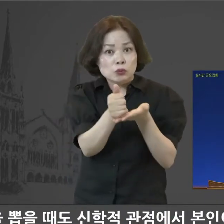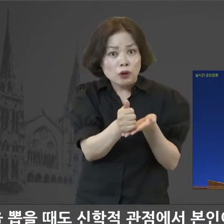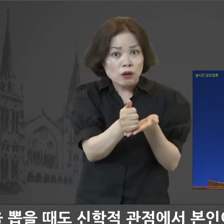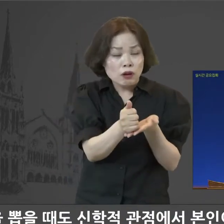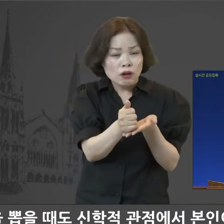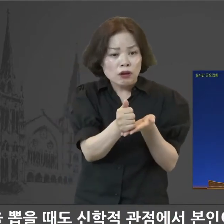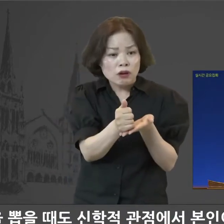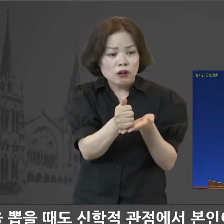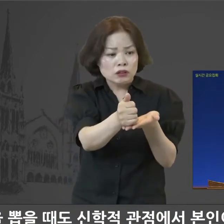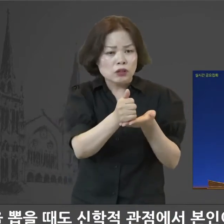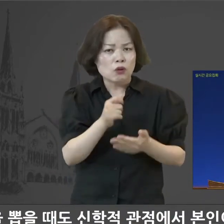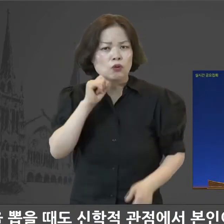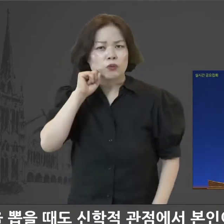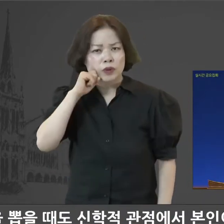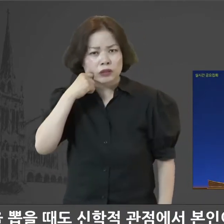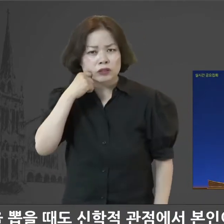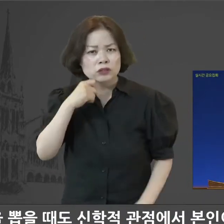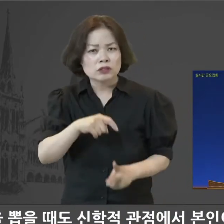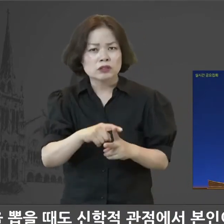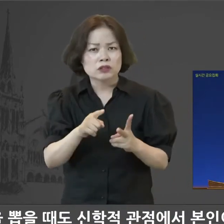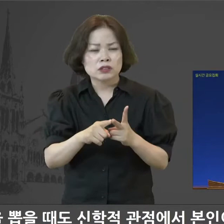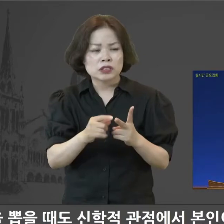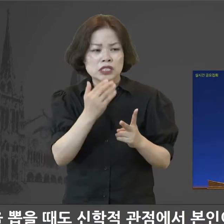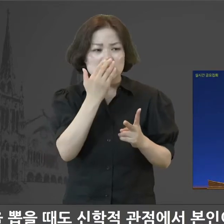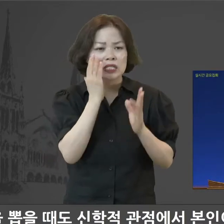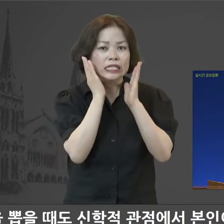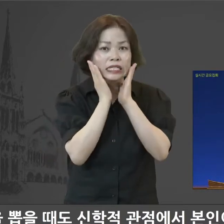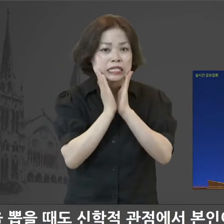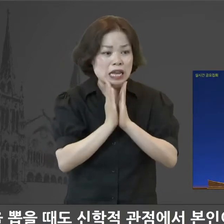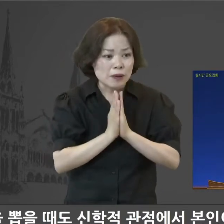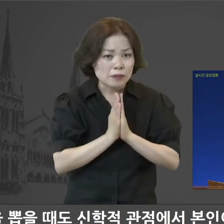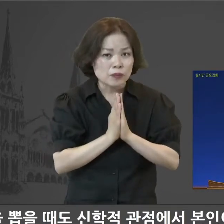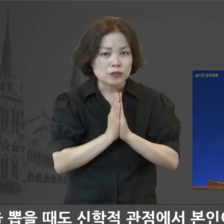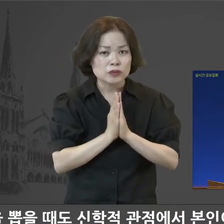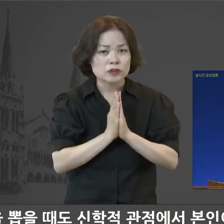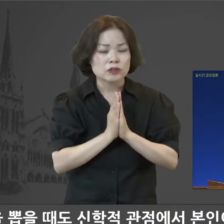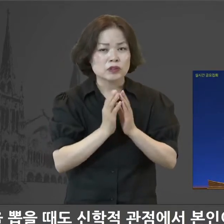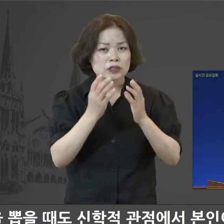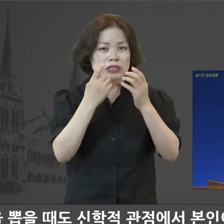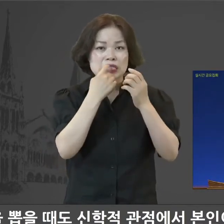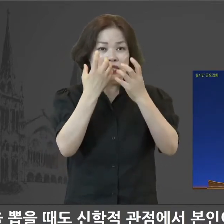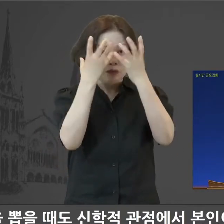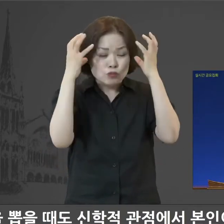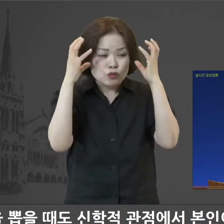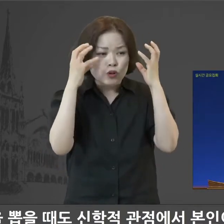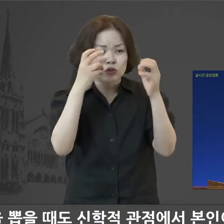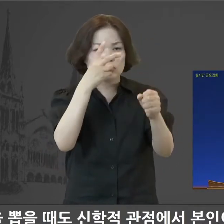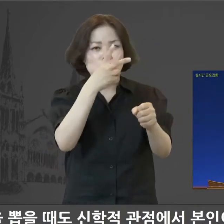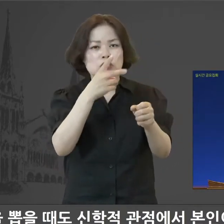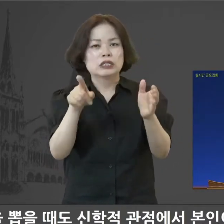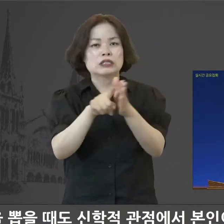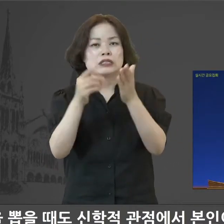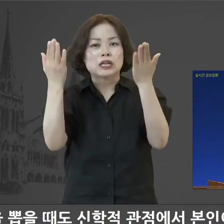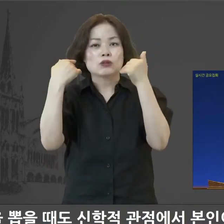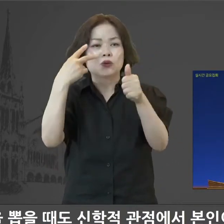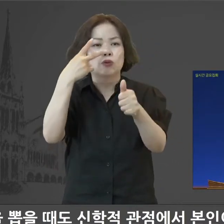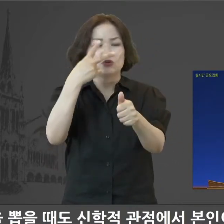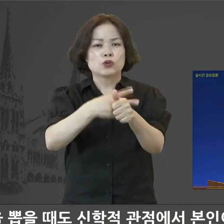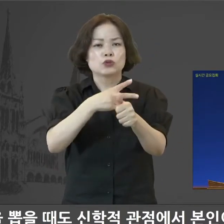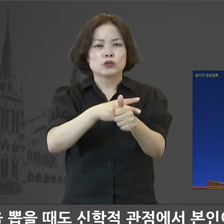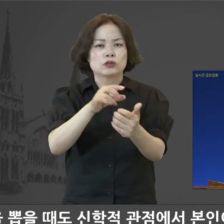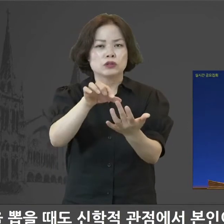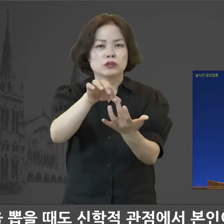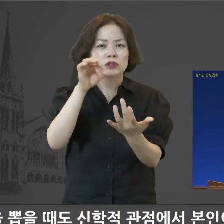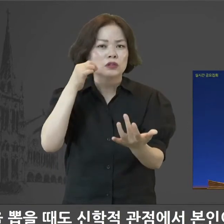받기 어렵다든지, 혹은 이슬람교인을 무슬림을 신학대학의 교직원으로 뽑을 수 없다라든지, 이런 것들에